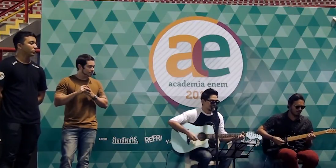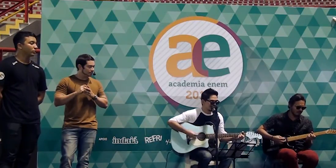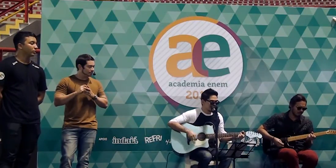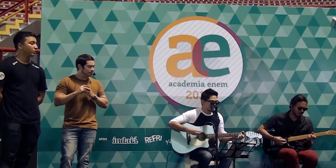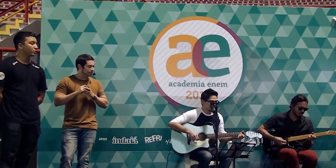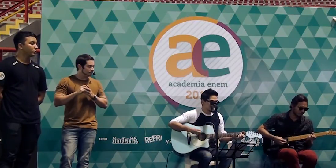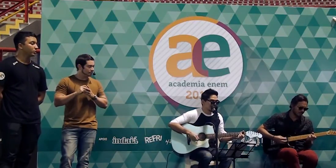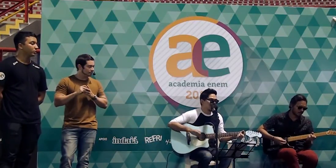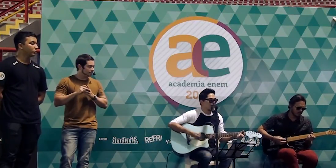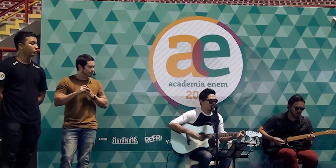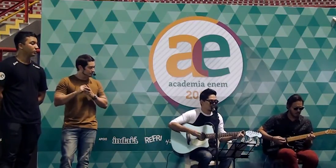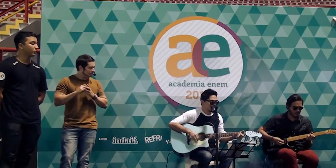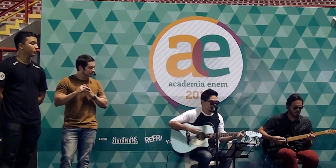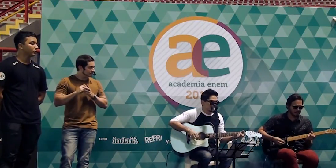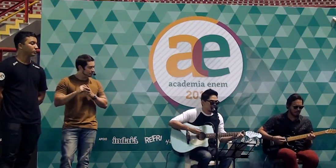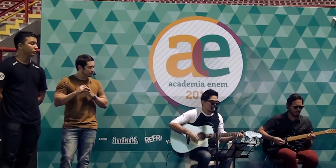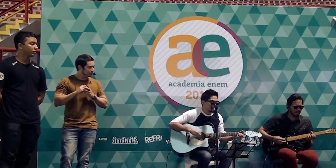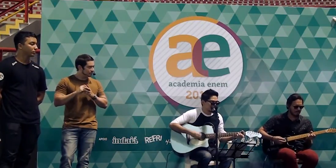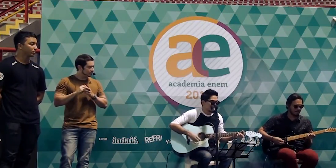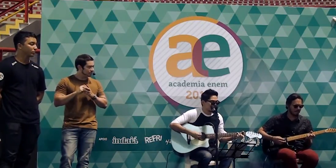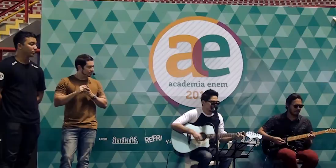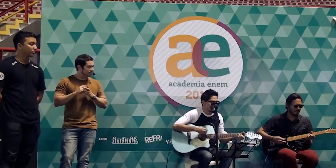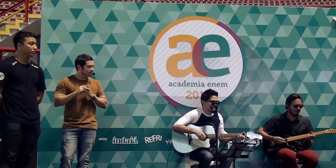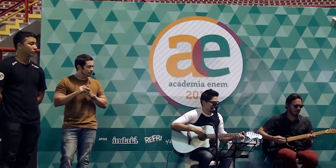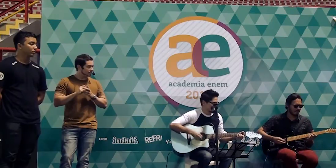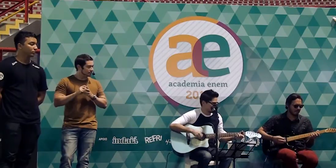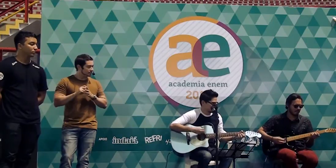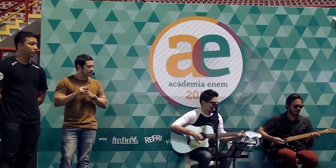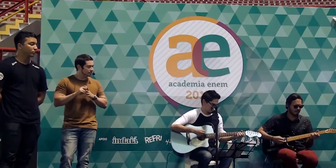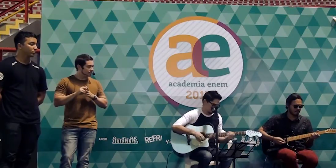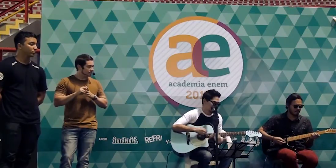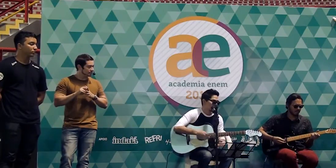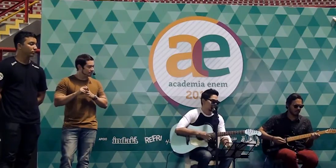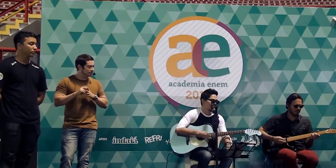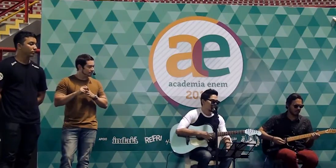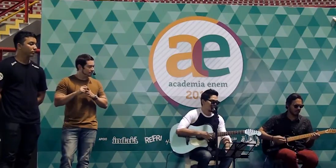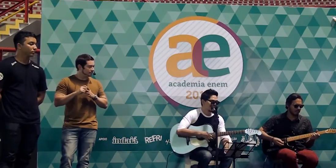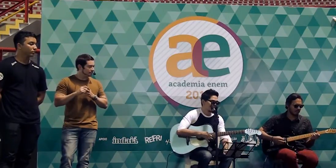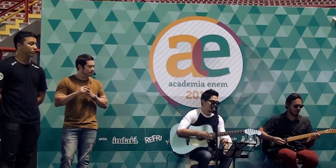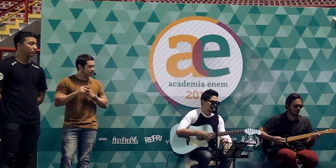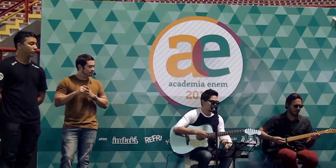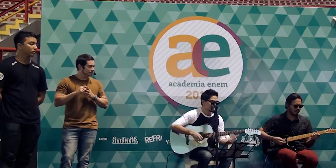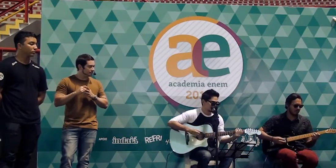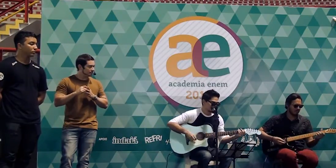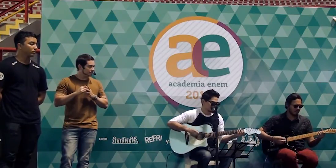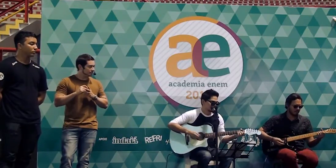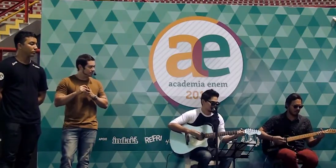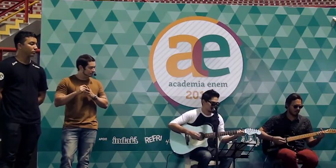Toda forma de poder é uma forma de morrer por nada.